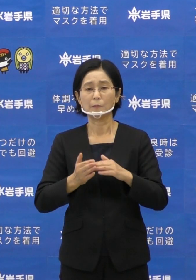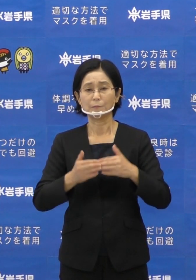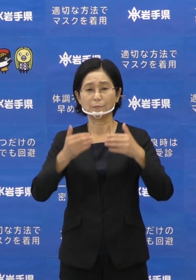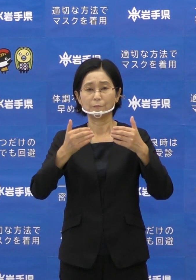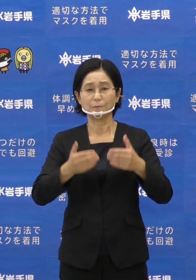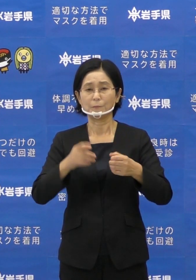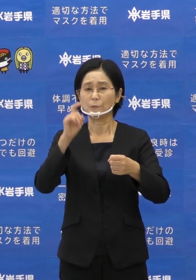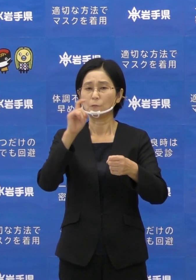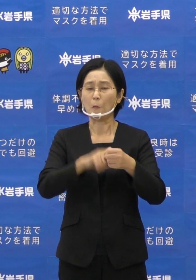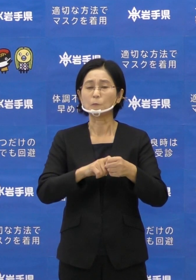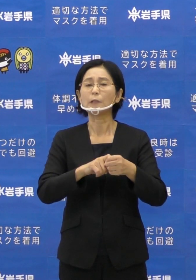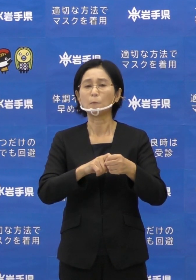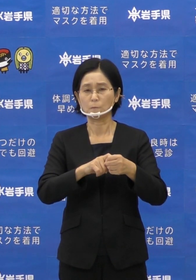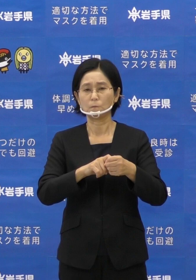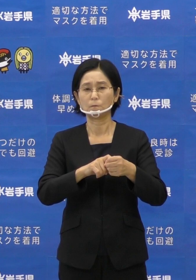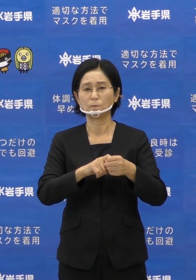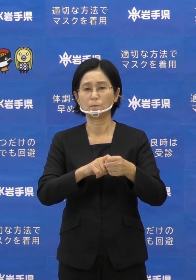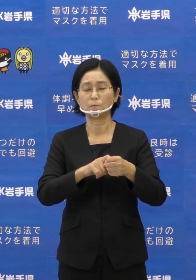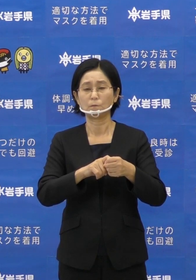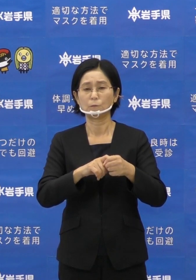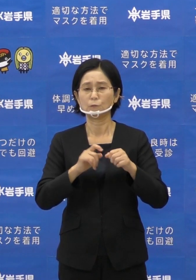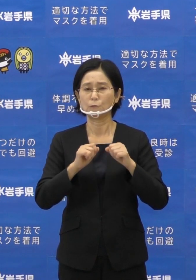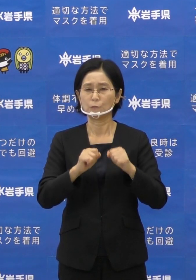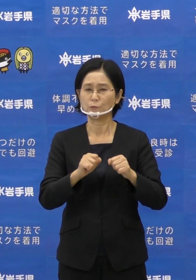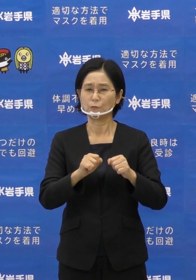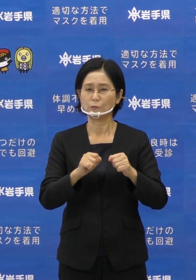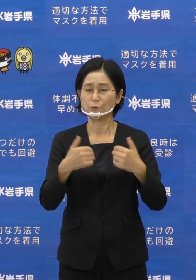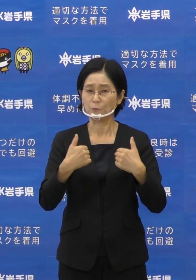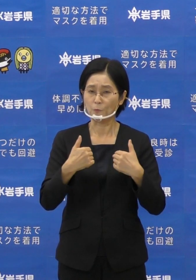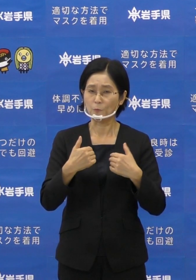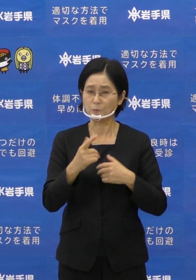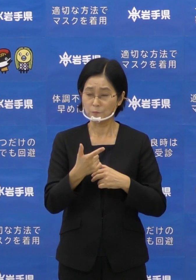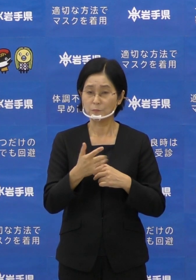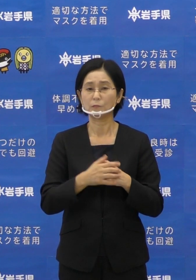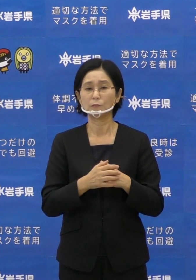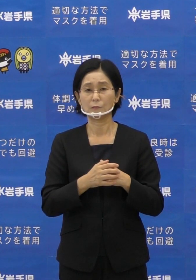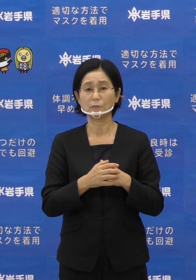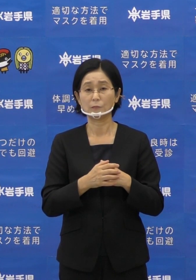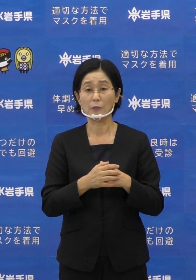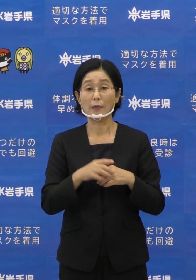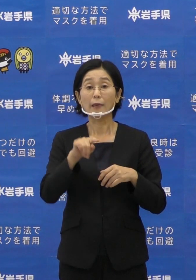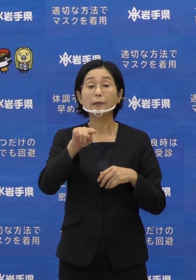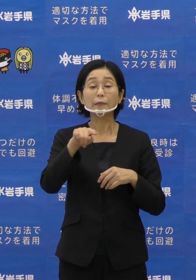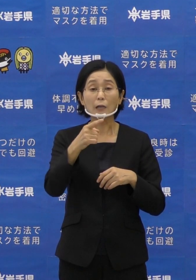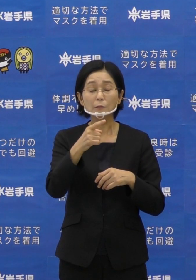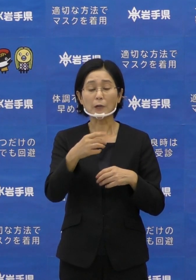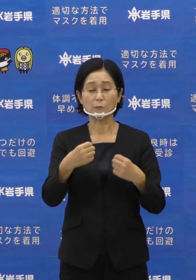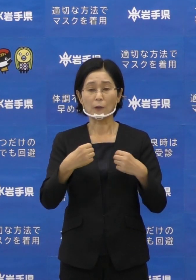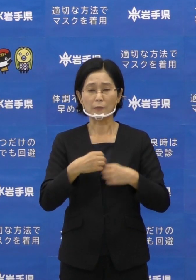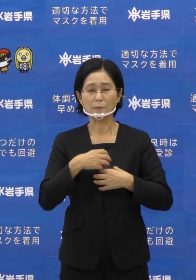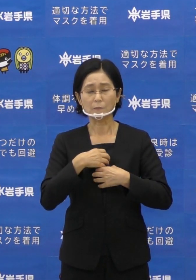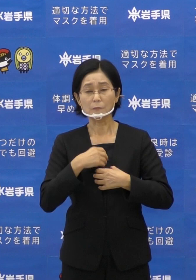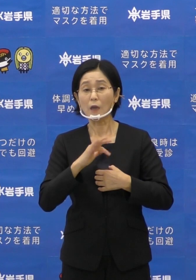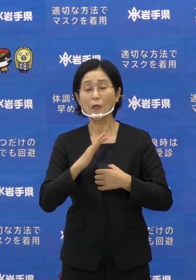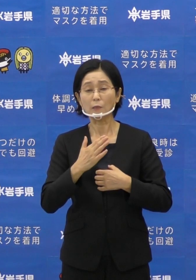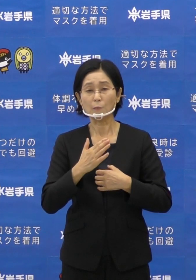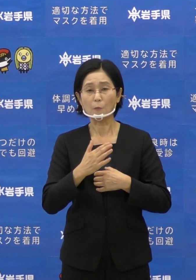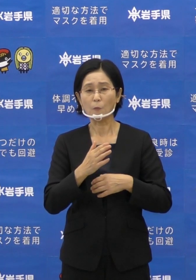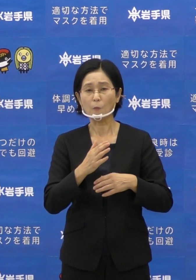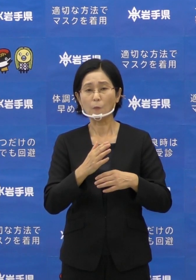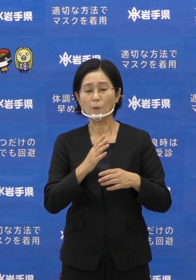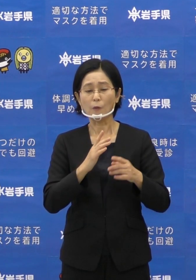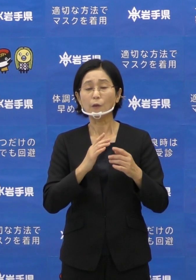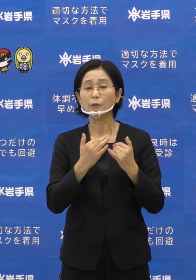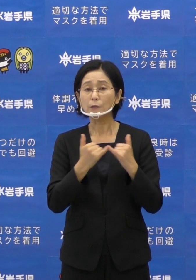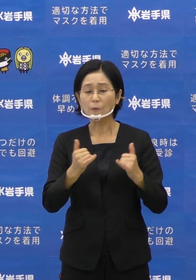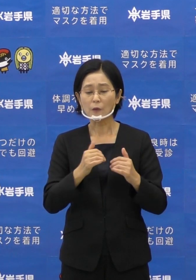いくら100倍のリスクがあっても外に出なければ感染はしませんからね。だから人の動きが止まって人